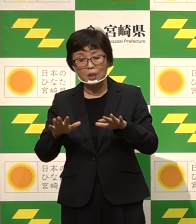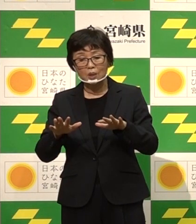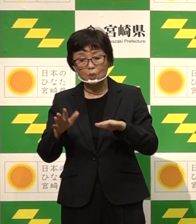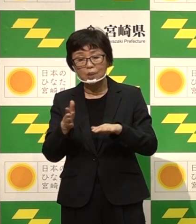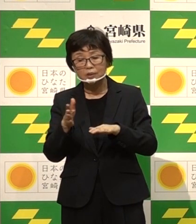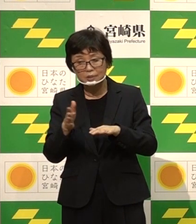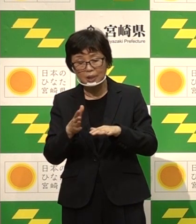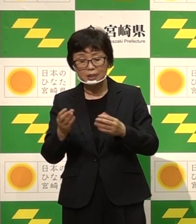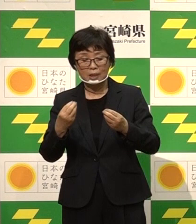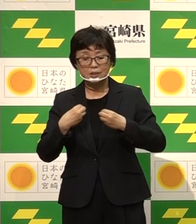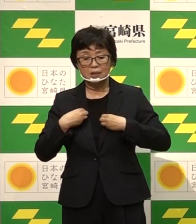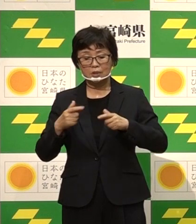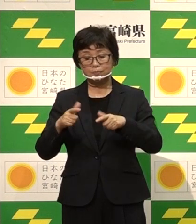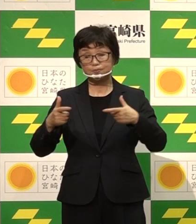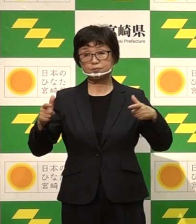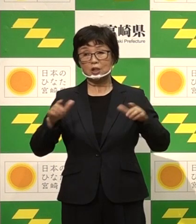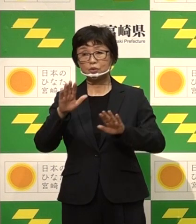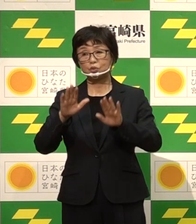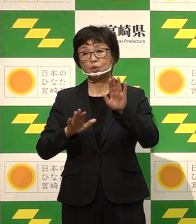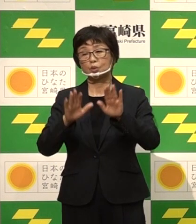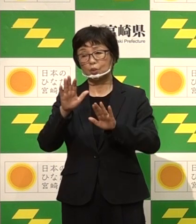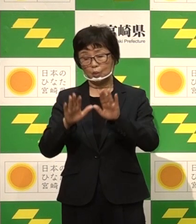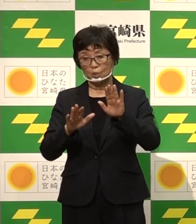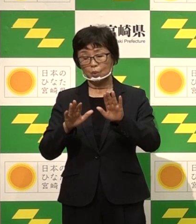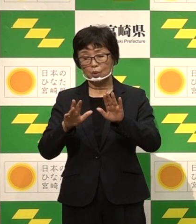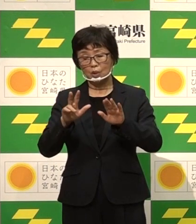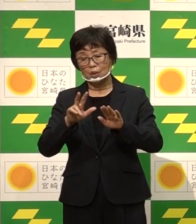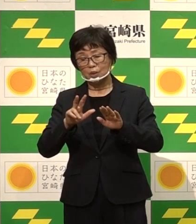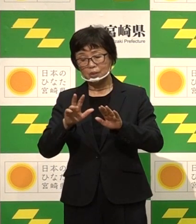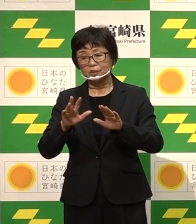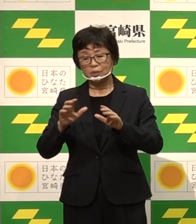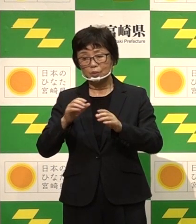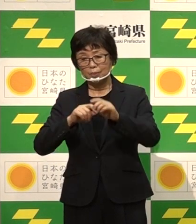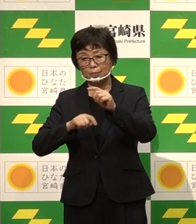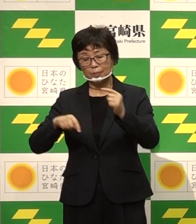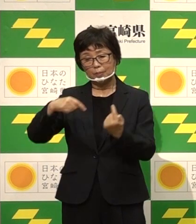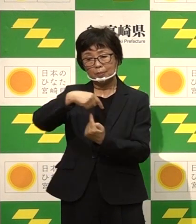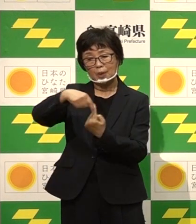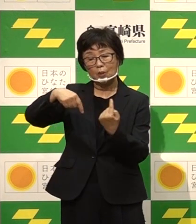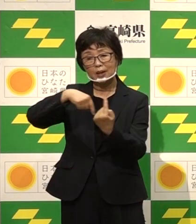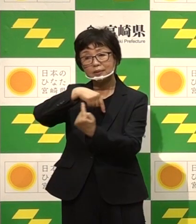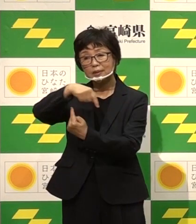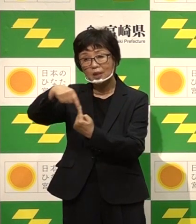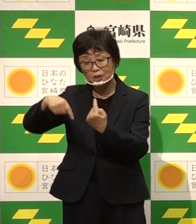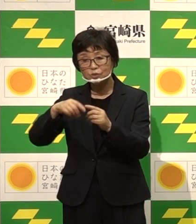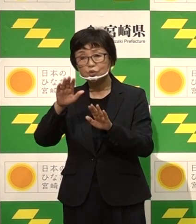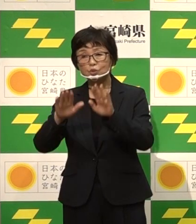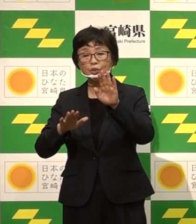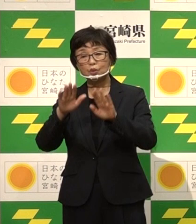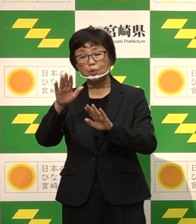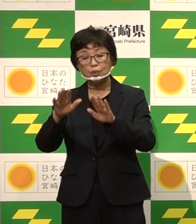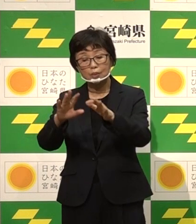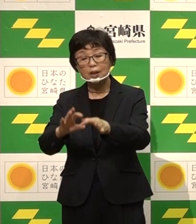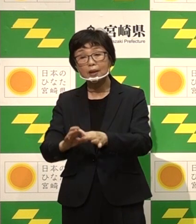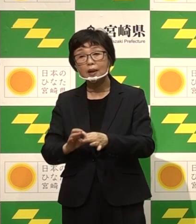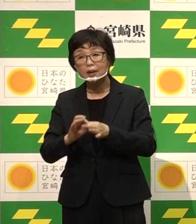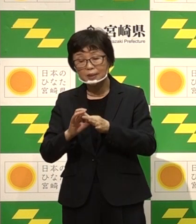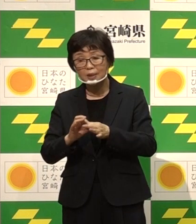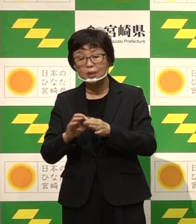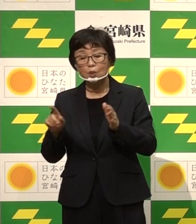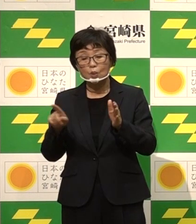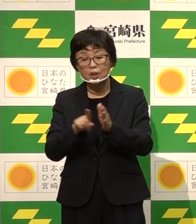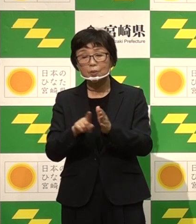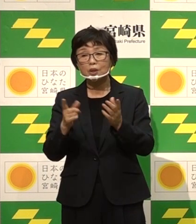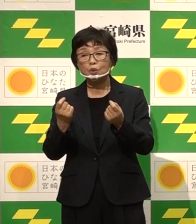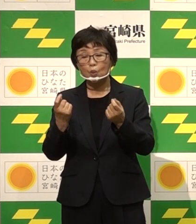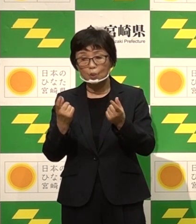県内に感染が拡大をし、要はループして感染が再拡大しているような状況の中で、これまでのような対